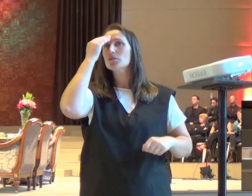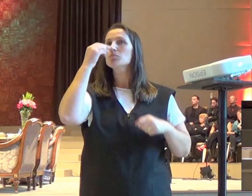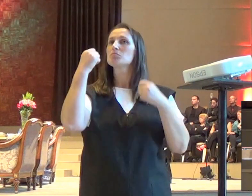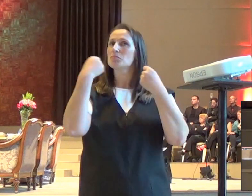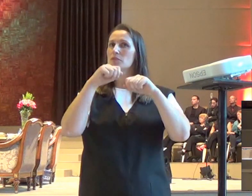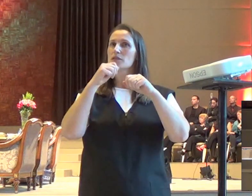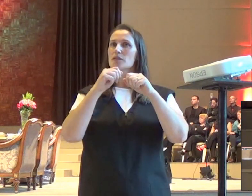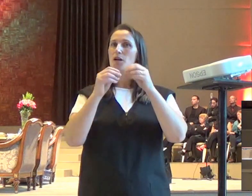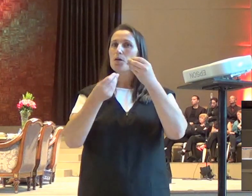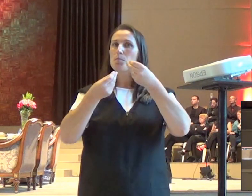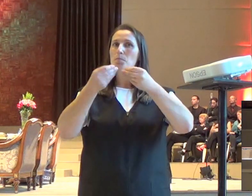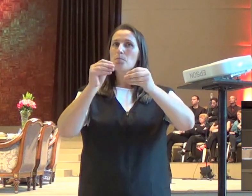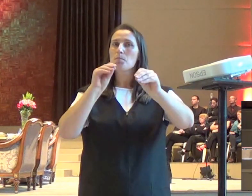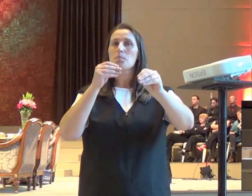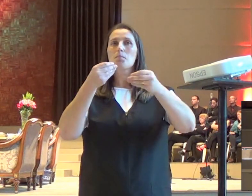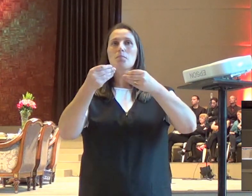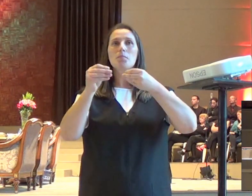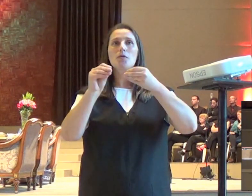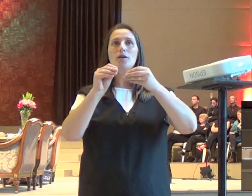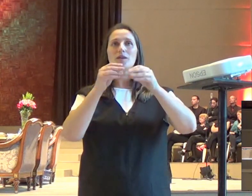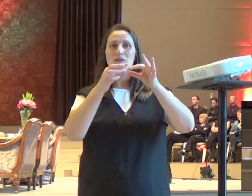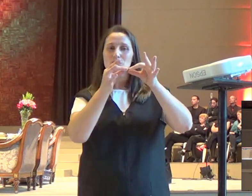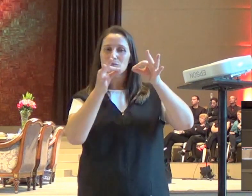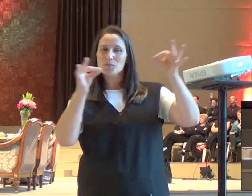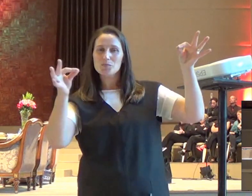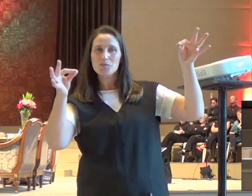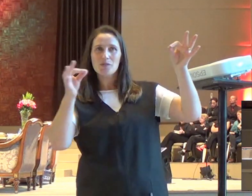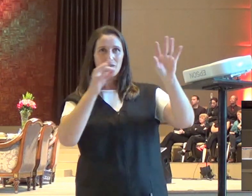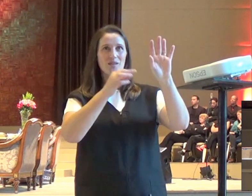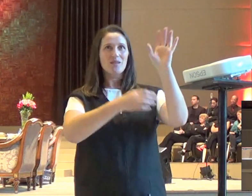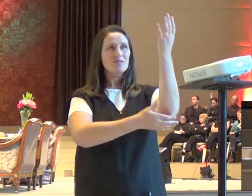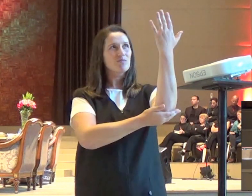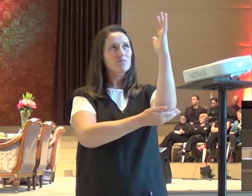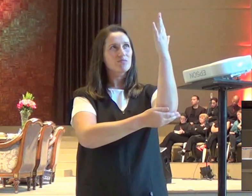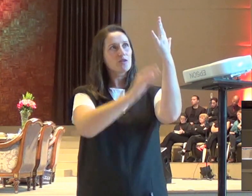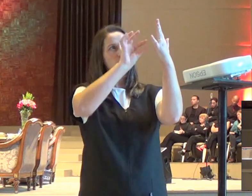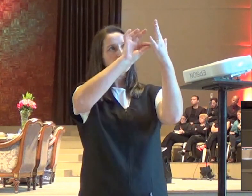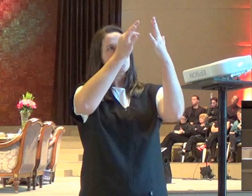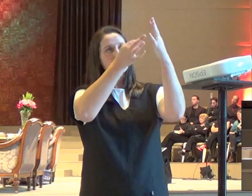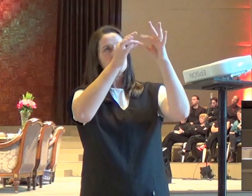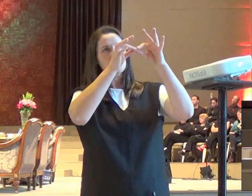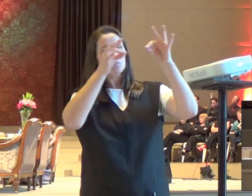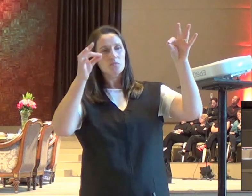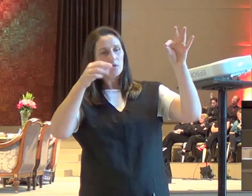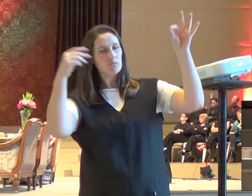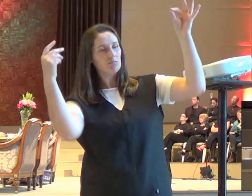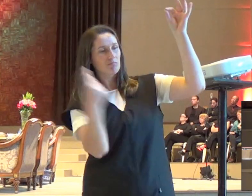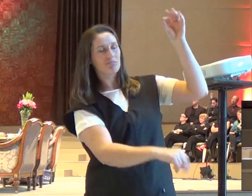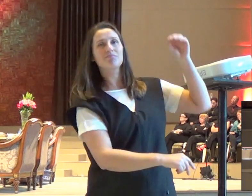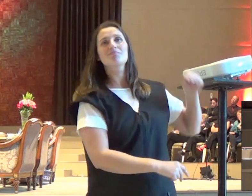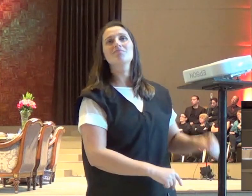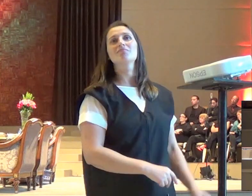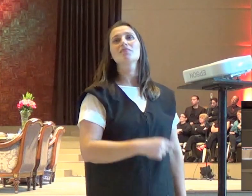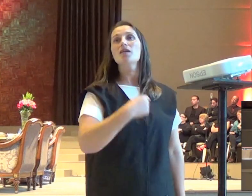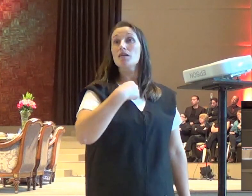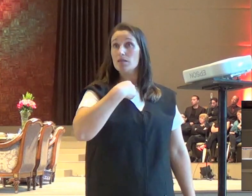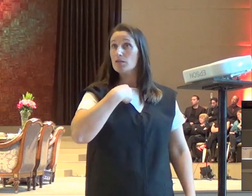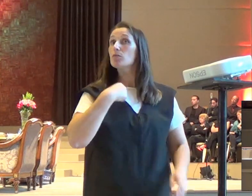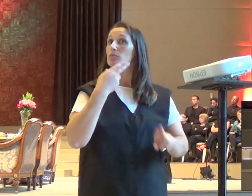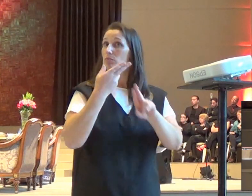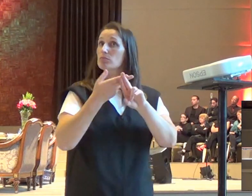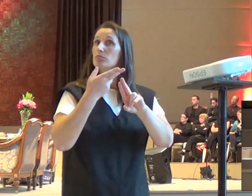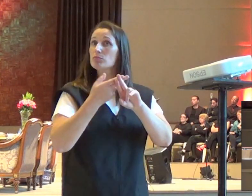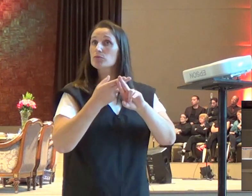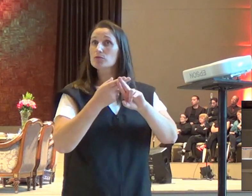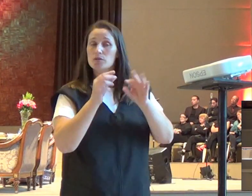era o projeto de Deus na na nossa educação lá em casa eu acho que eu usei a varinha duas ou três duas vezes